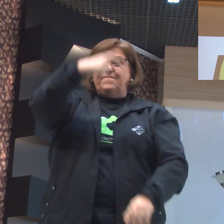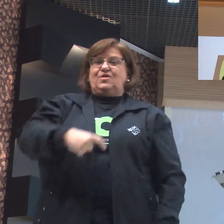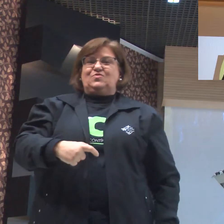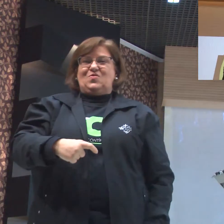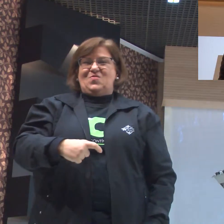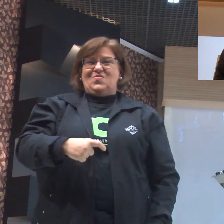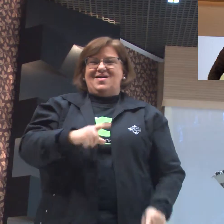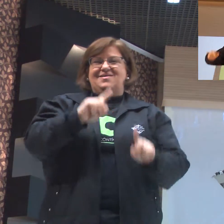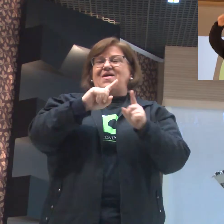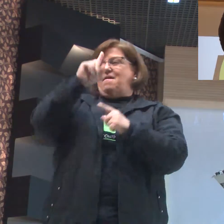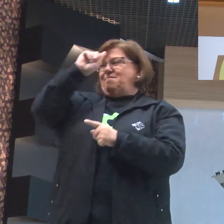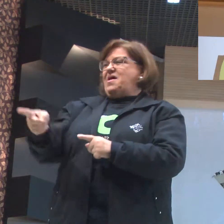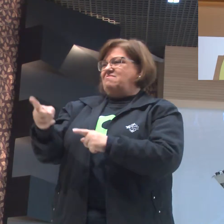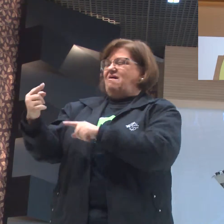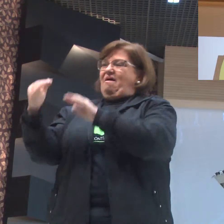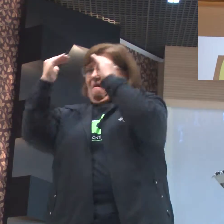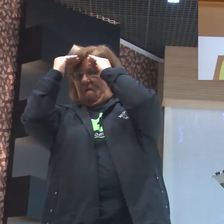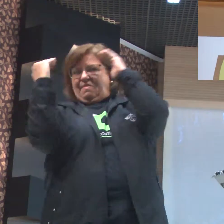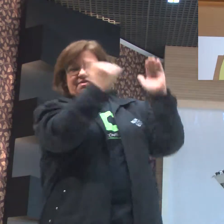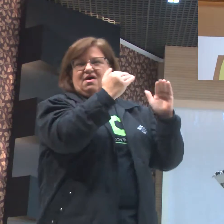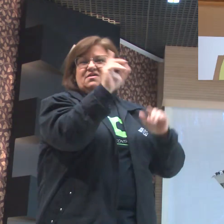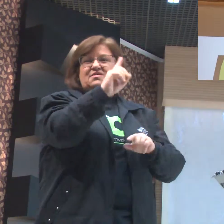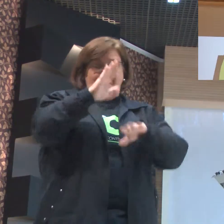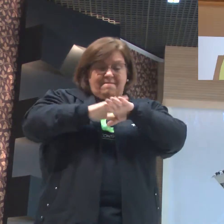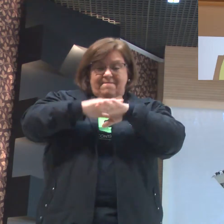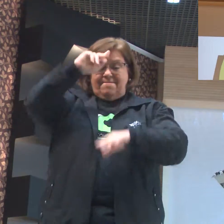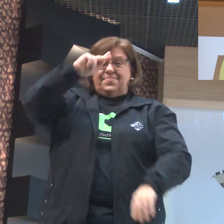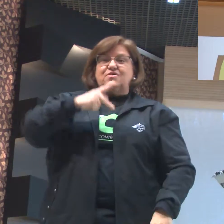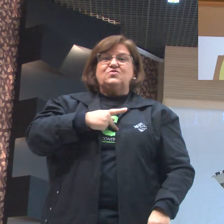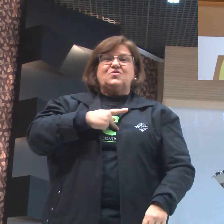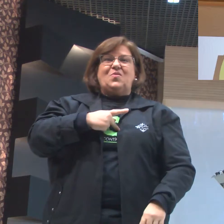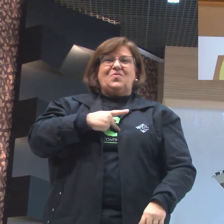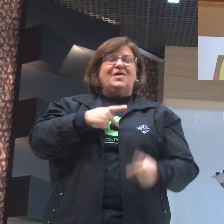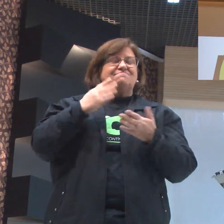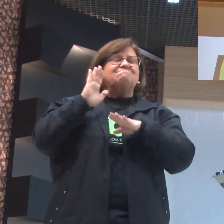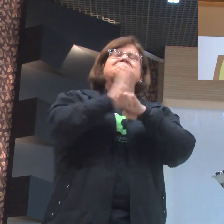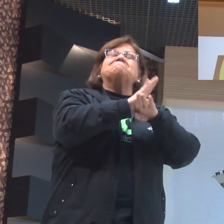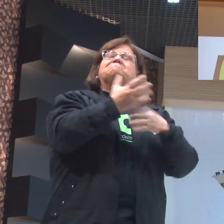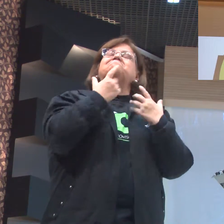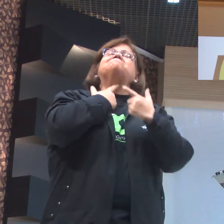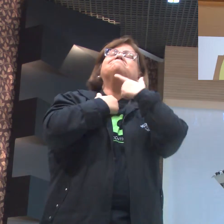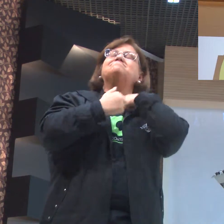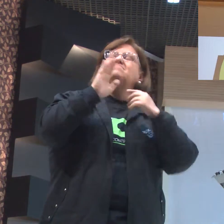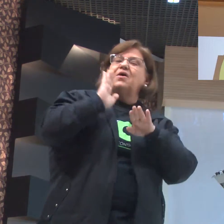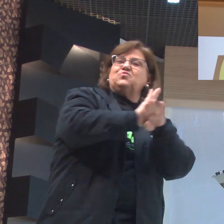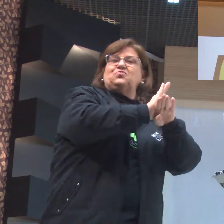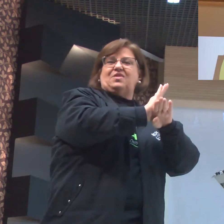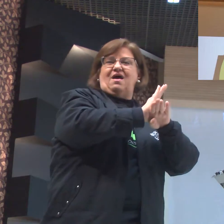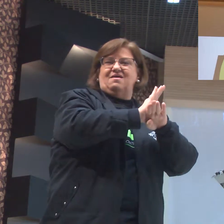no mundo. E onde ele está, o que impera lá não é solidariedade, não, é